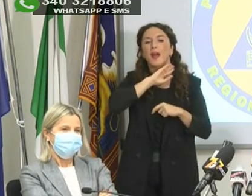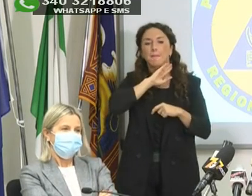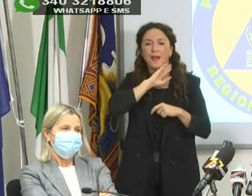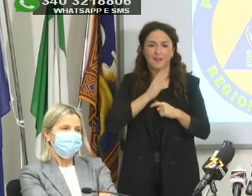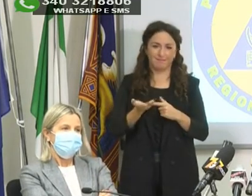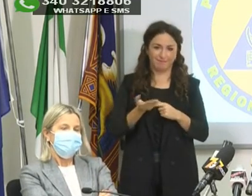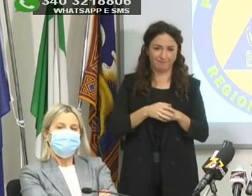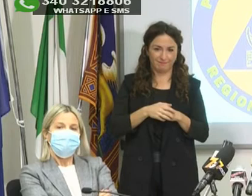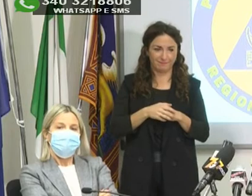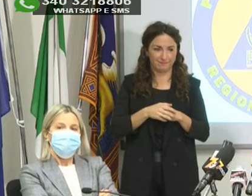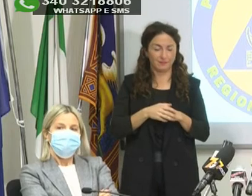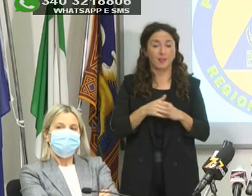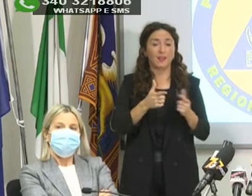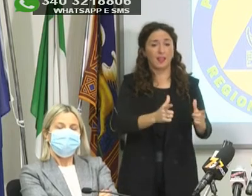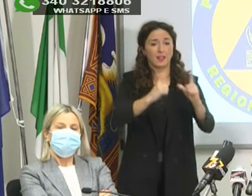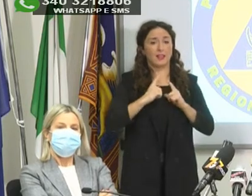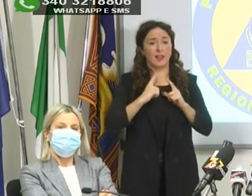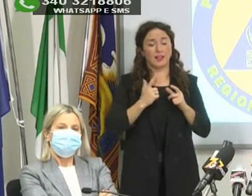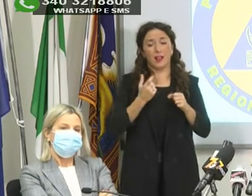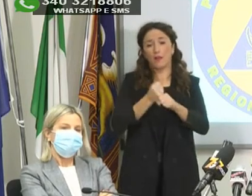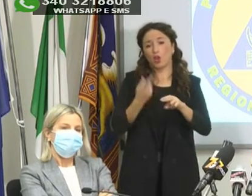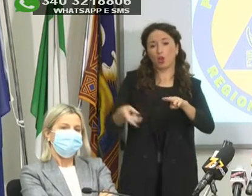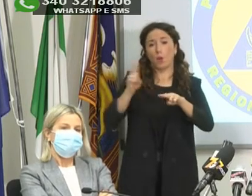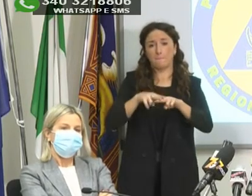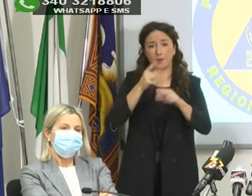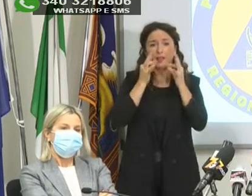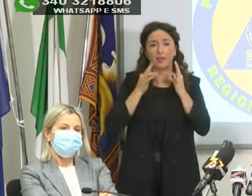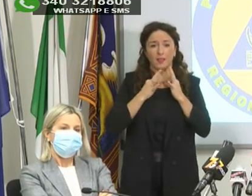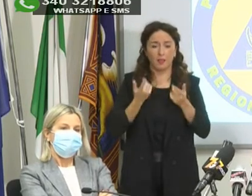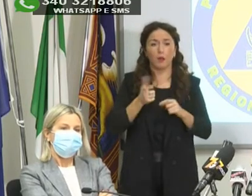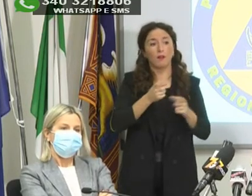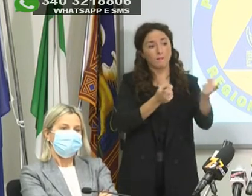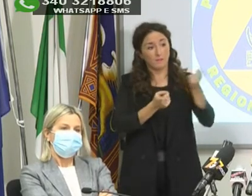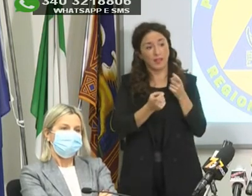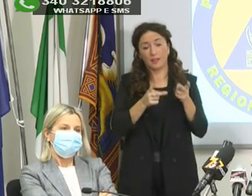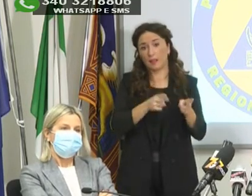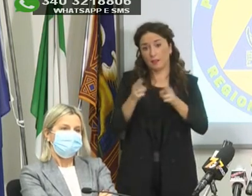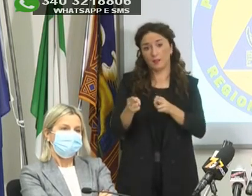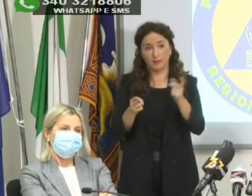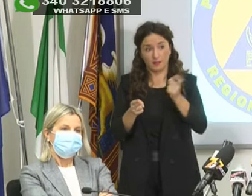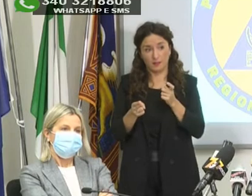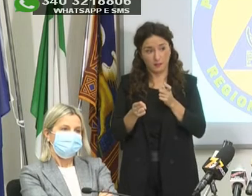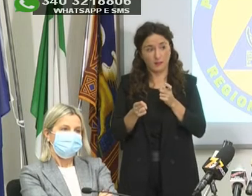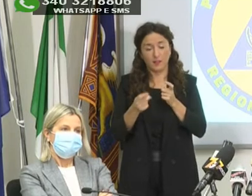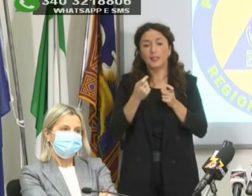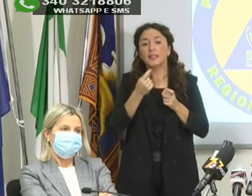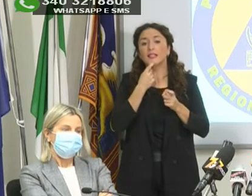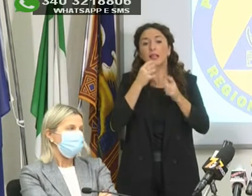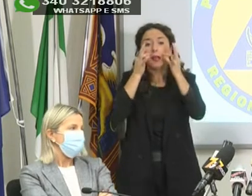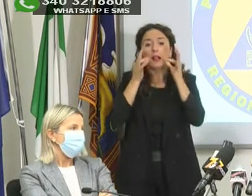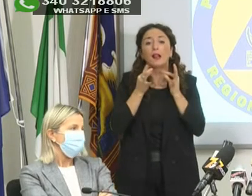Cioè, ci date solo lavoro in più. O perché venite voi a trovarci in ospedale, voi quelli che lo portano